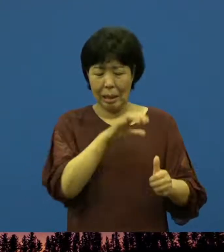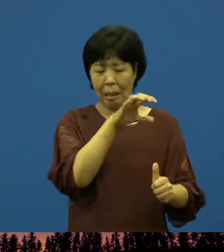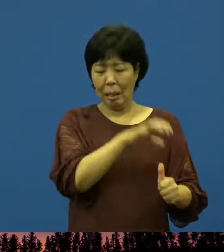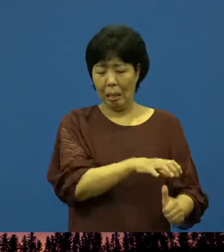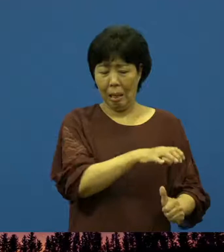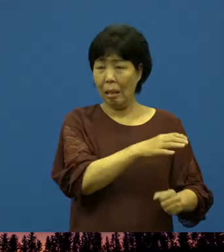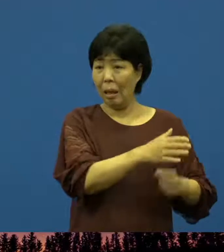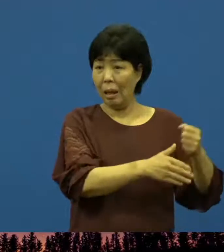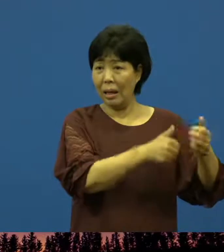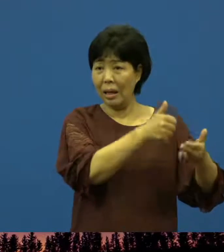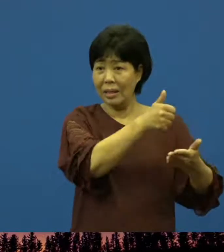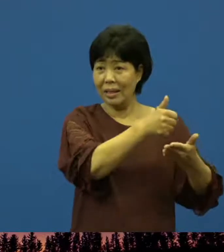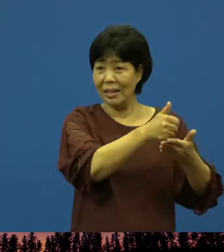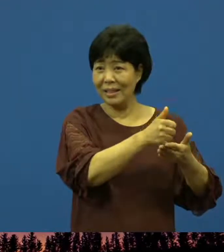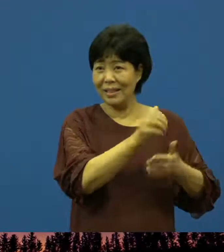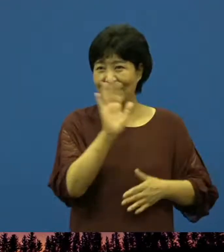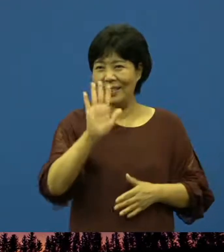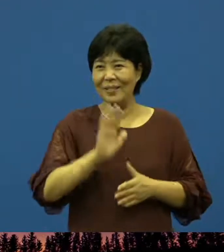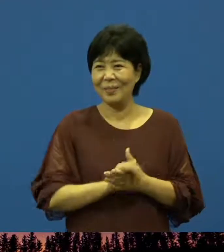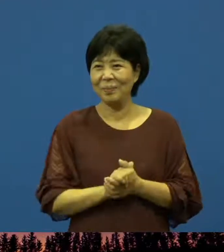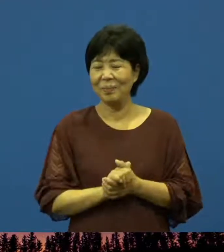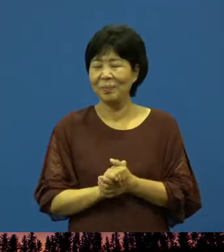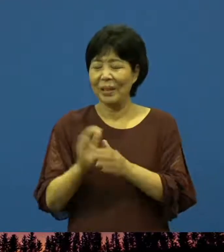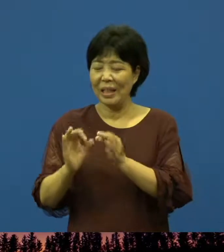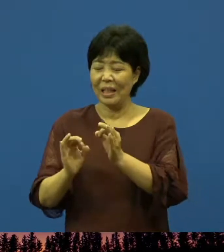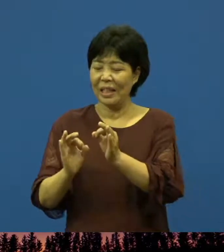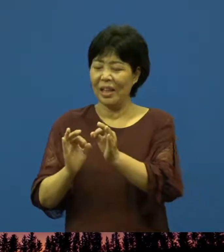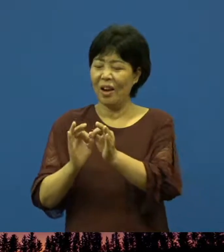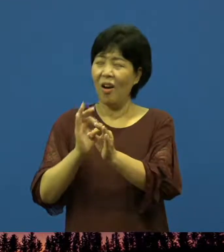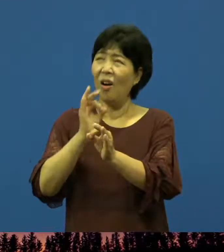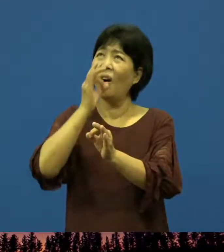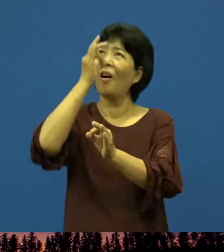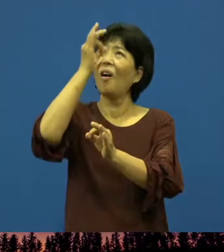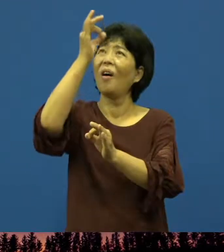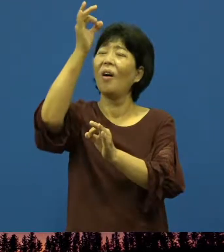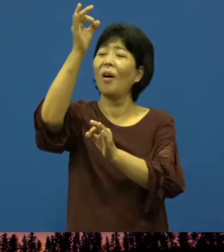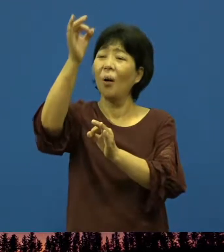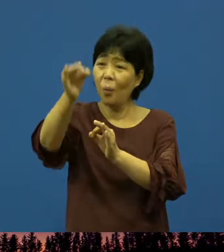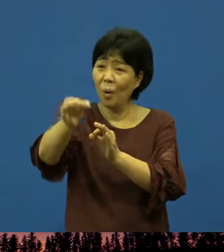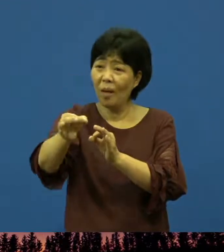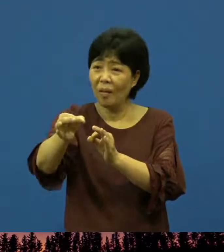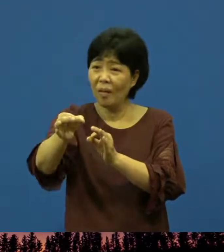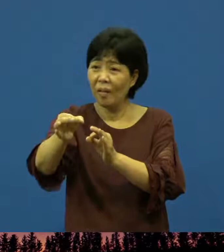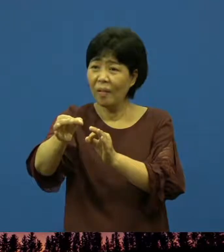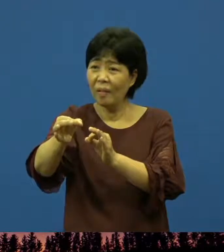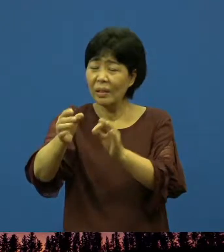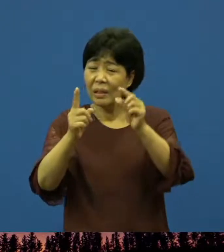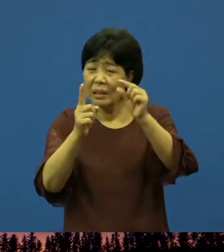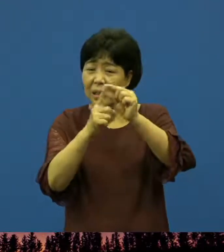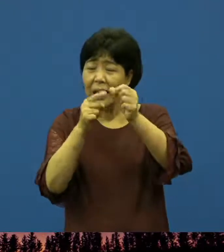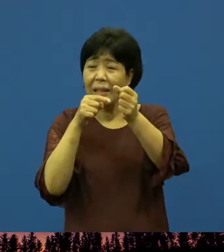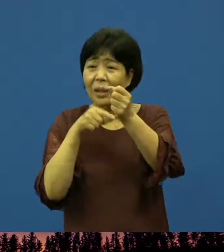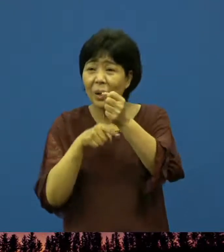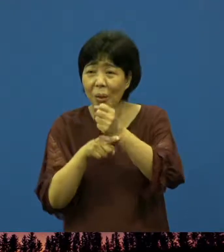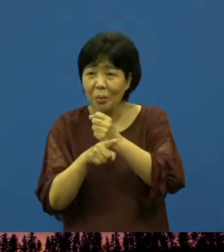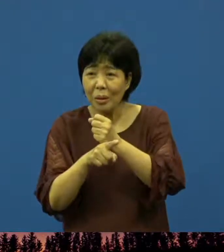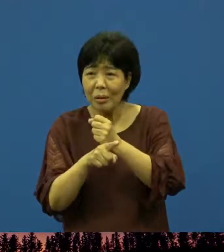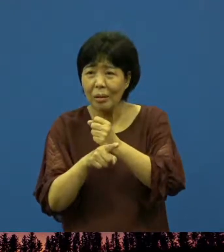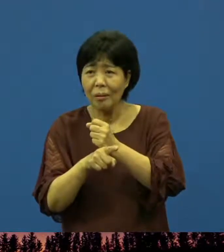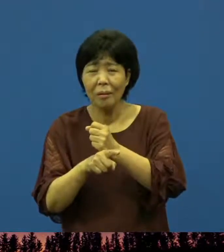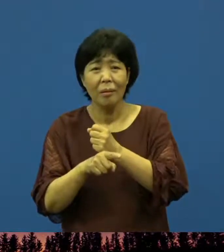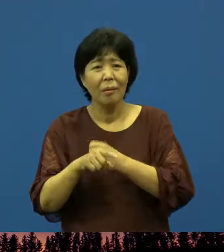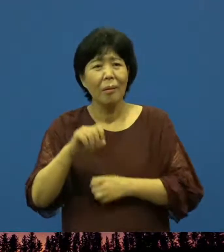우리의 개념 안에 영원이라는 개념은 생소한 겁니다. 영원이 뭔지 우리는 잘 몰라요. 살아본 적도